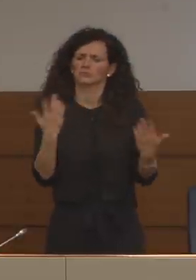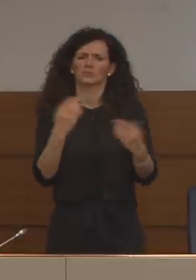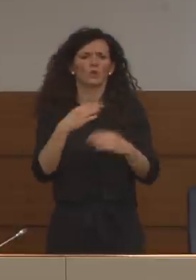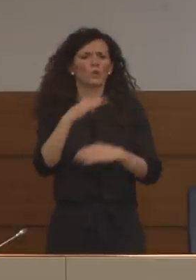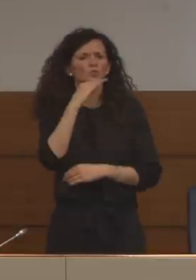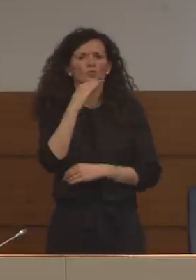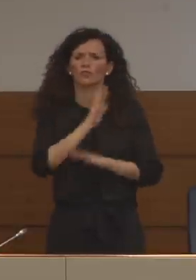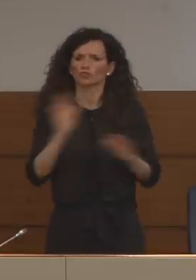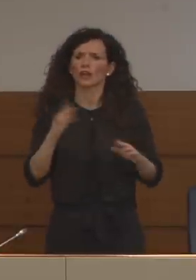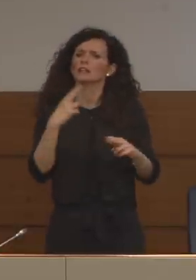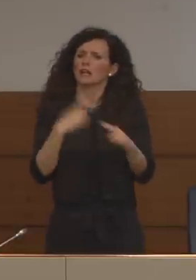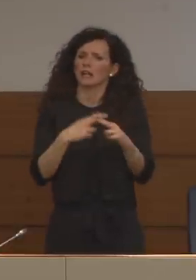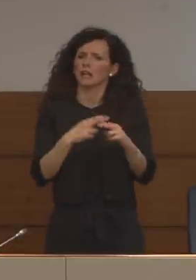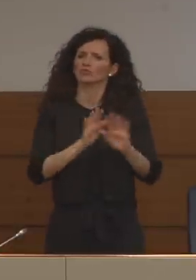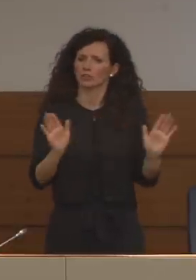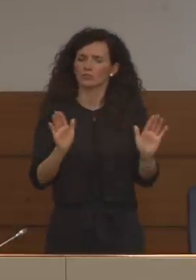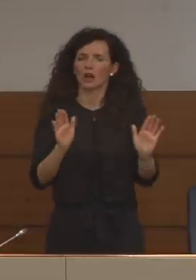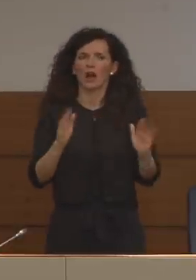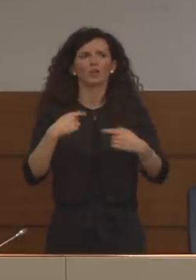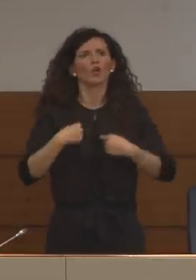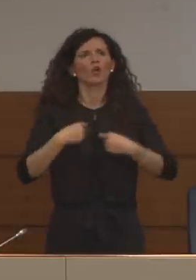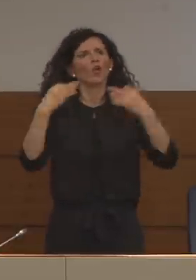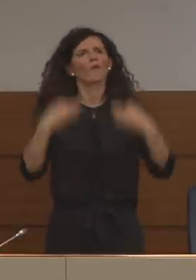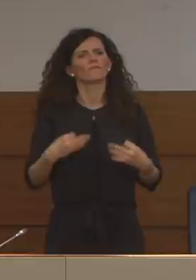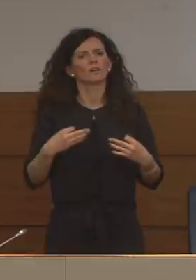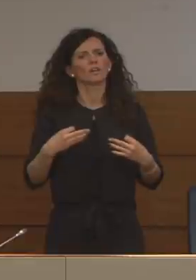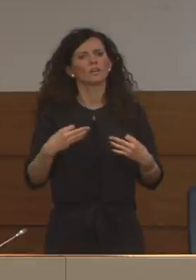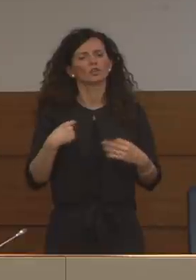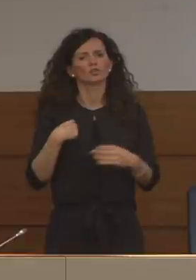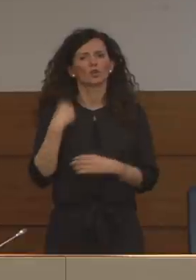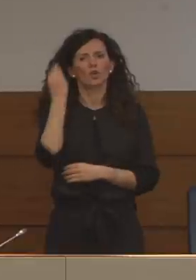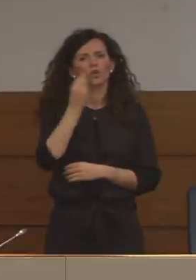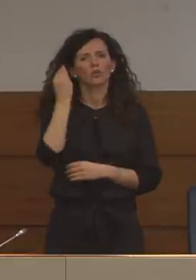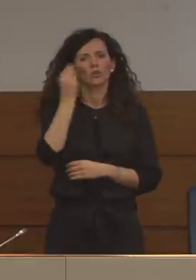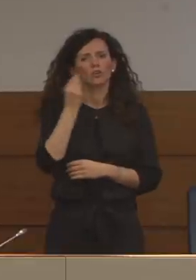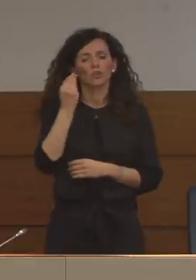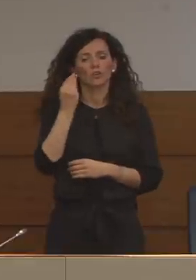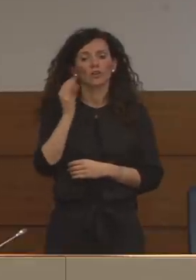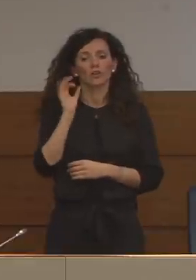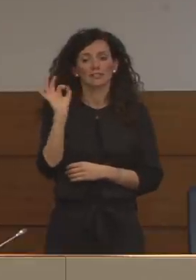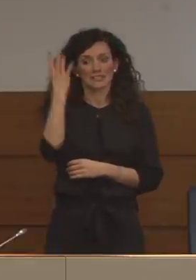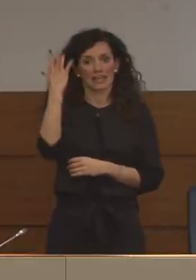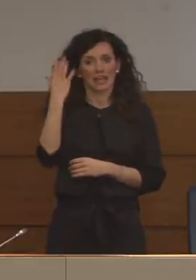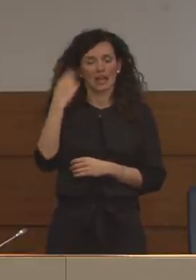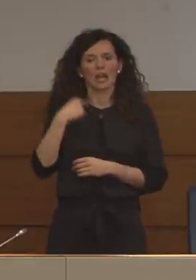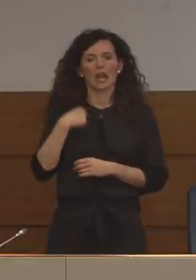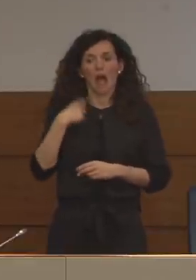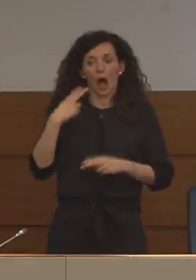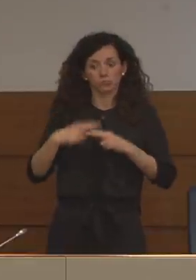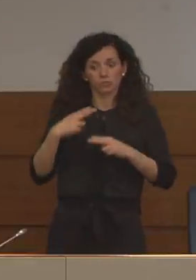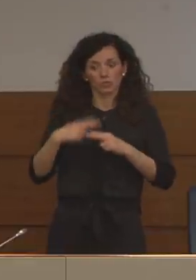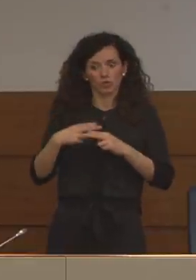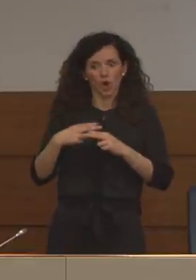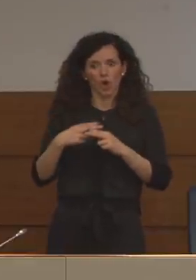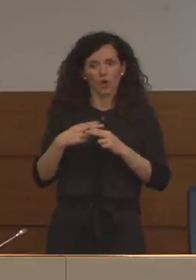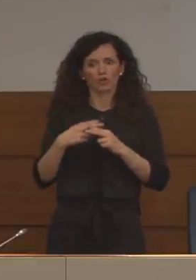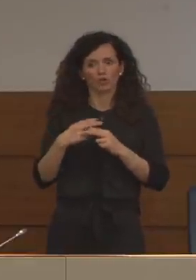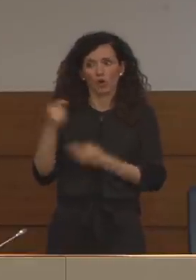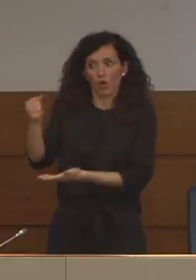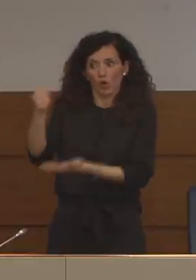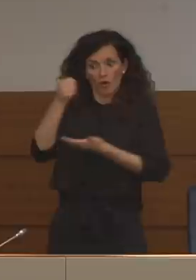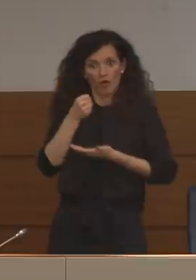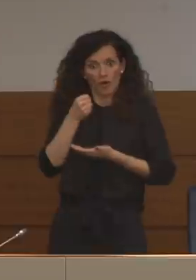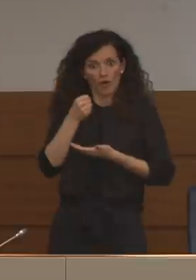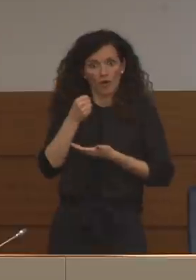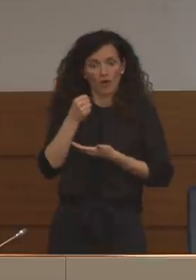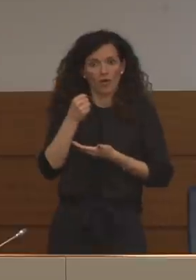sufficienti e sono convinto che qualora noi dovessimo avere bisogno di ulteriori risorse saranno resi